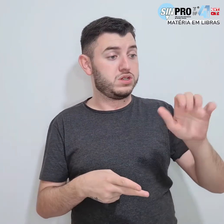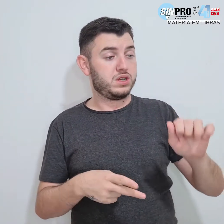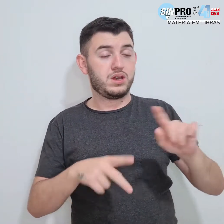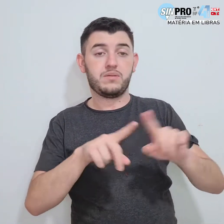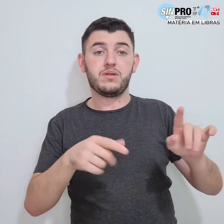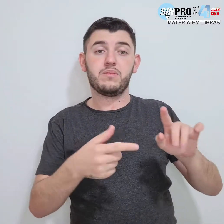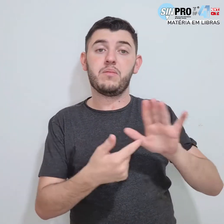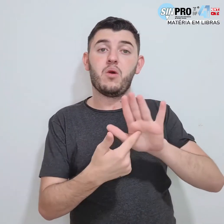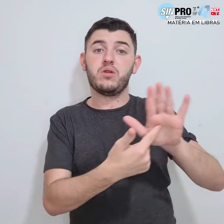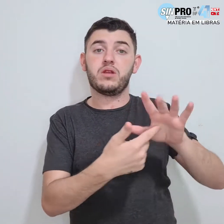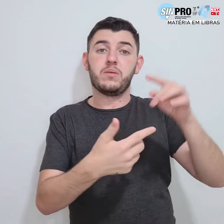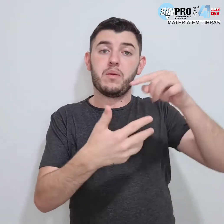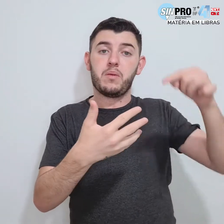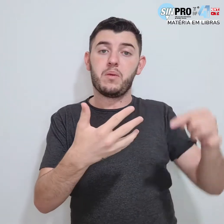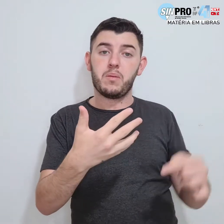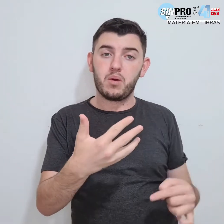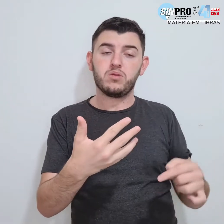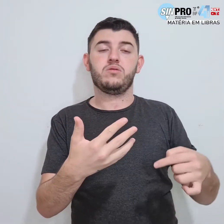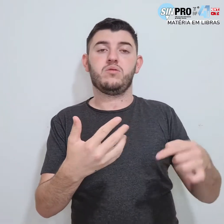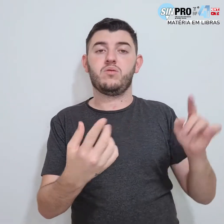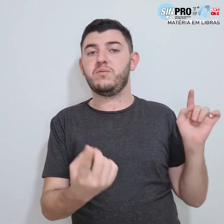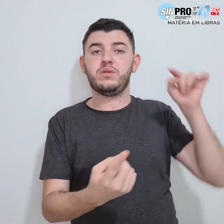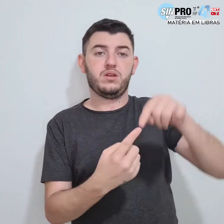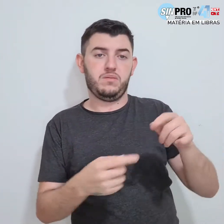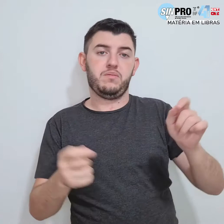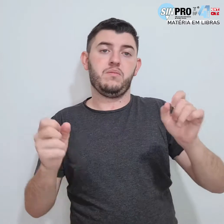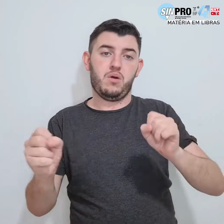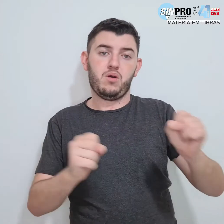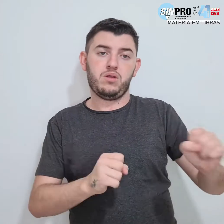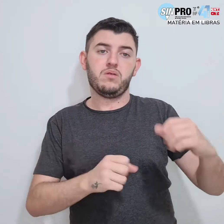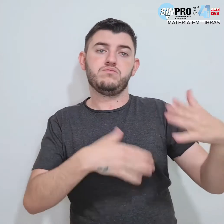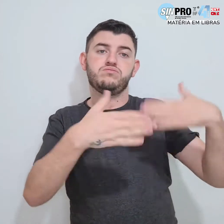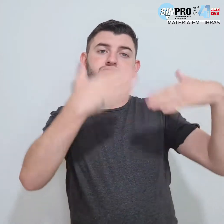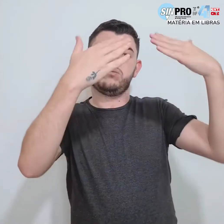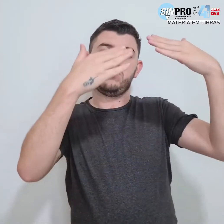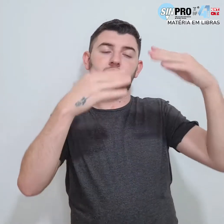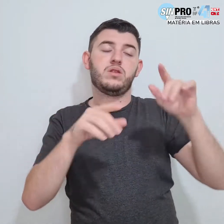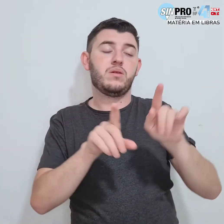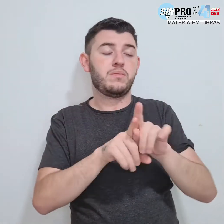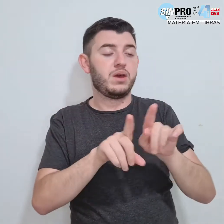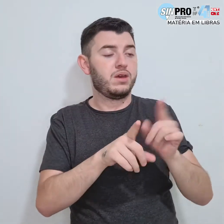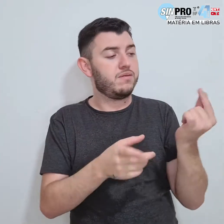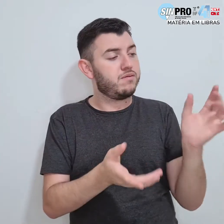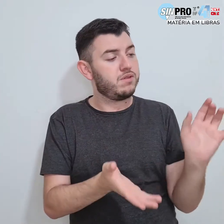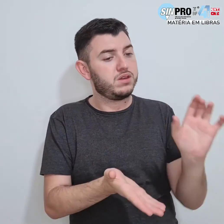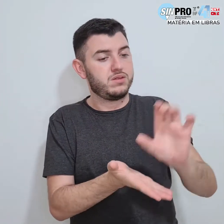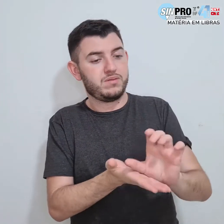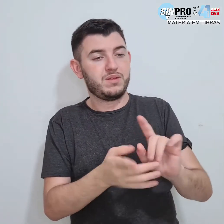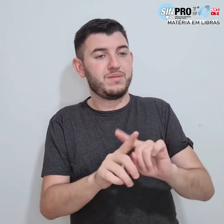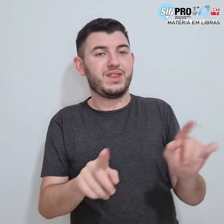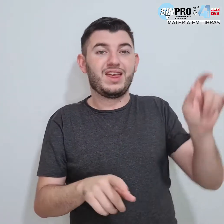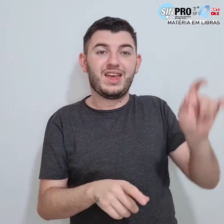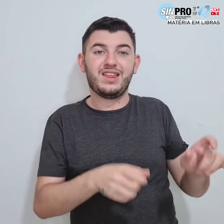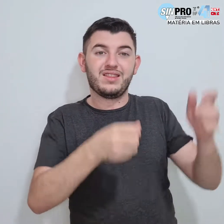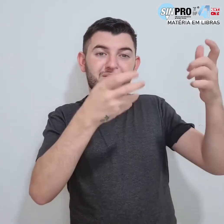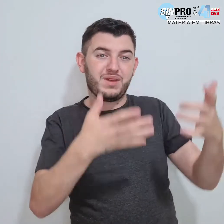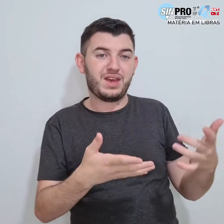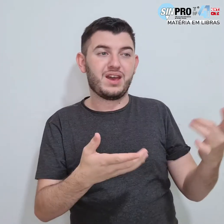essenciais para o crescimento do setor, como o investimento, por exemplo, o que, segundo ele, gerou recuperação salarial